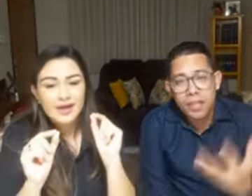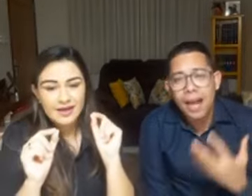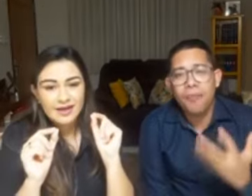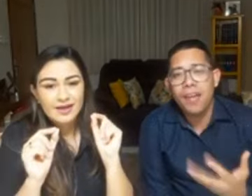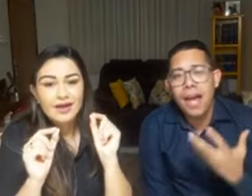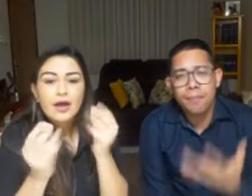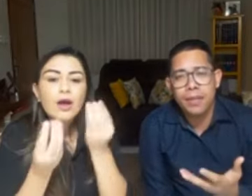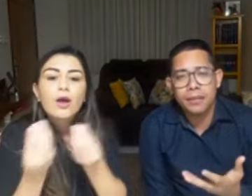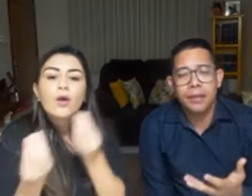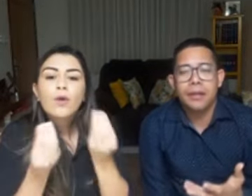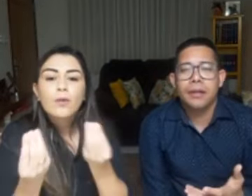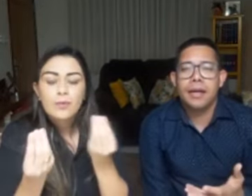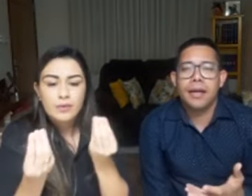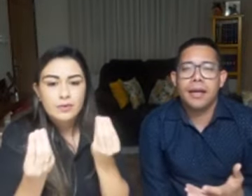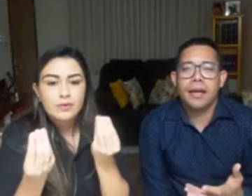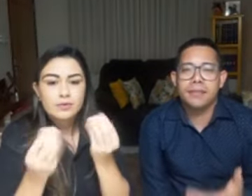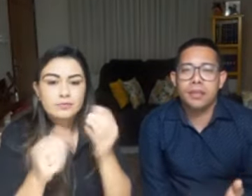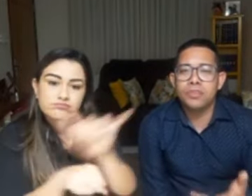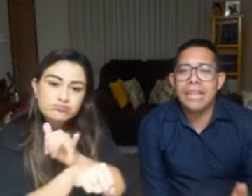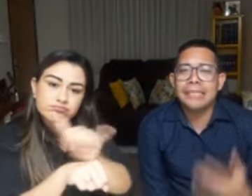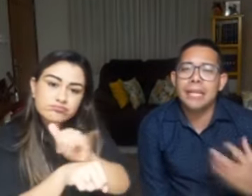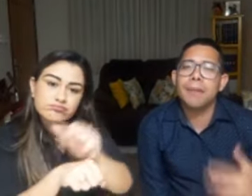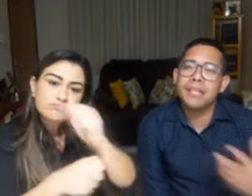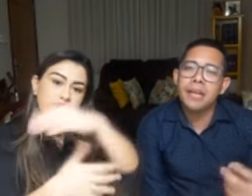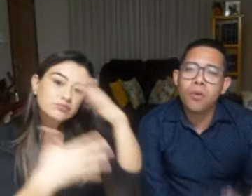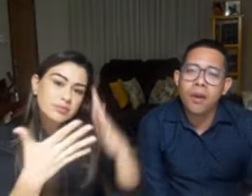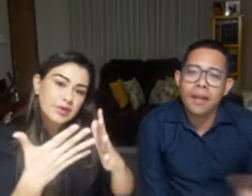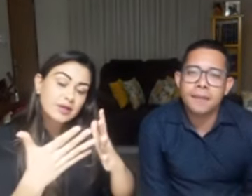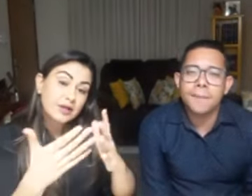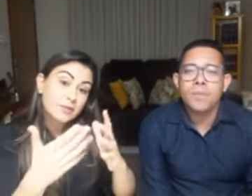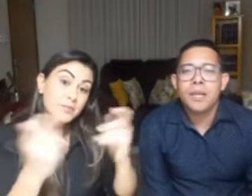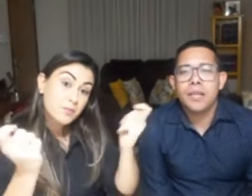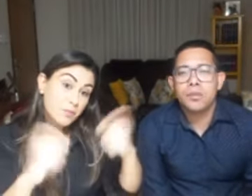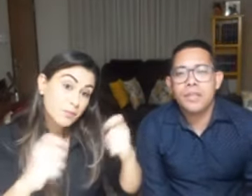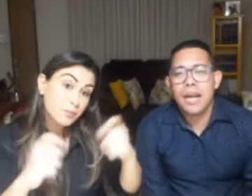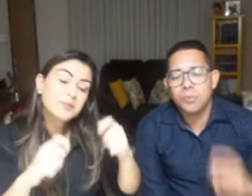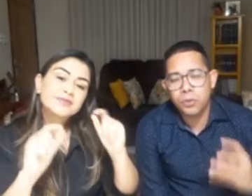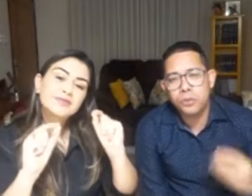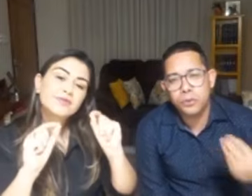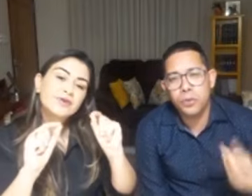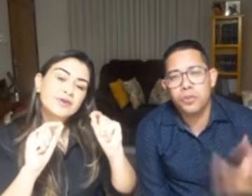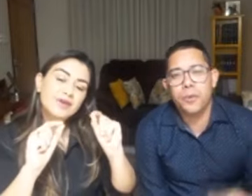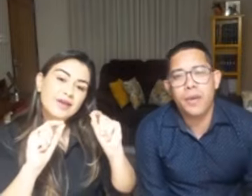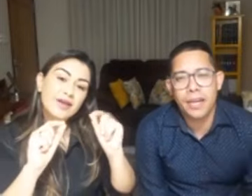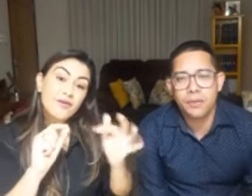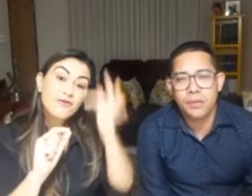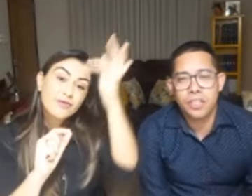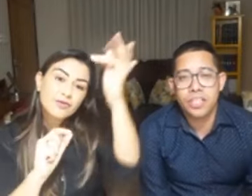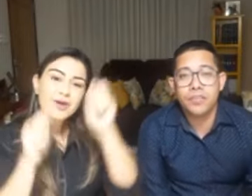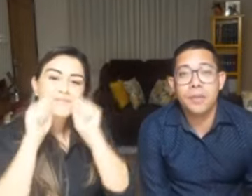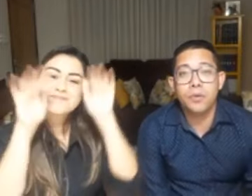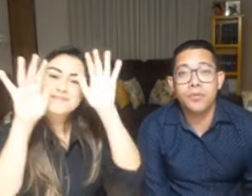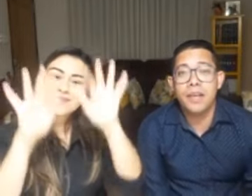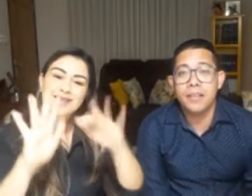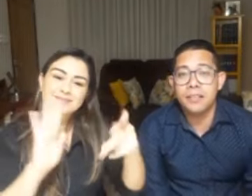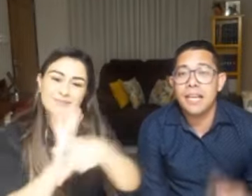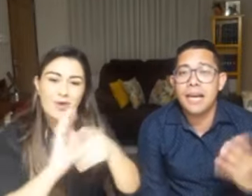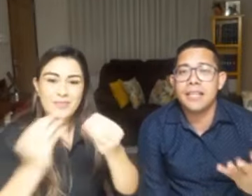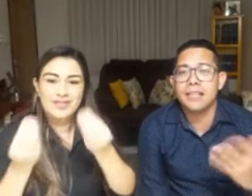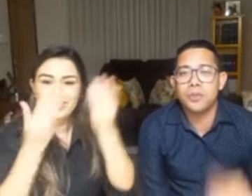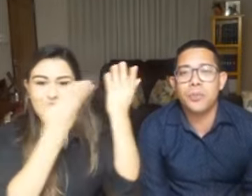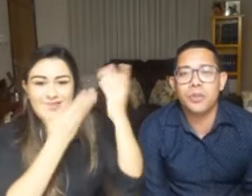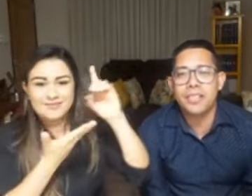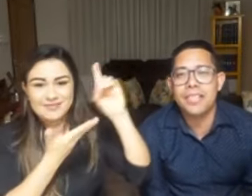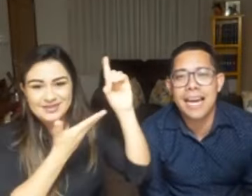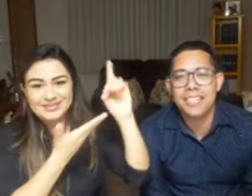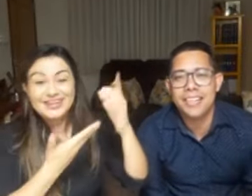como que a ferramenta sendo usada da maneira correta, isso traz muitos frutos para o reino. Então a gente fica muito feliz e